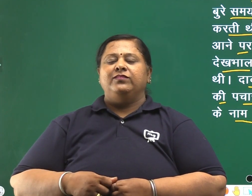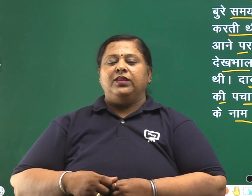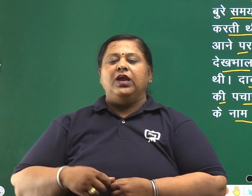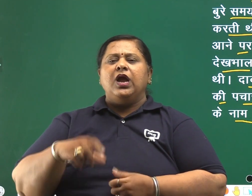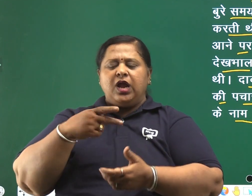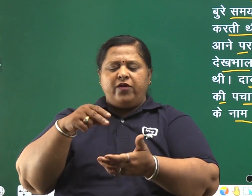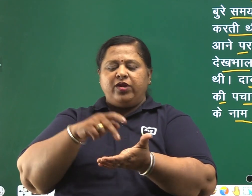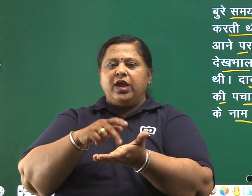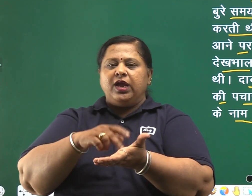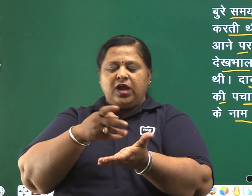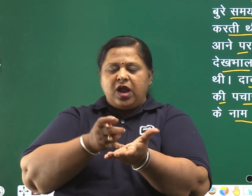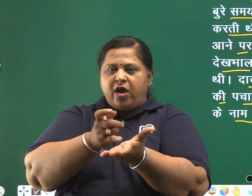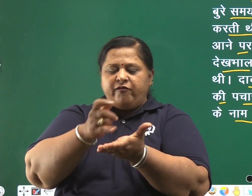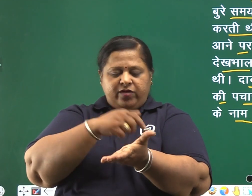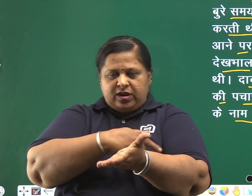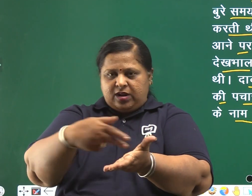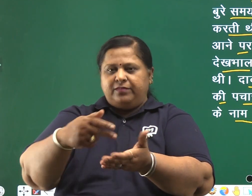गंवई गांव की